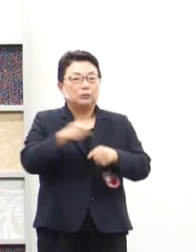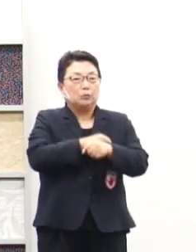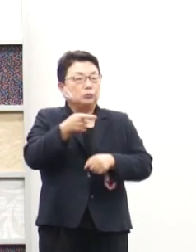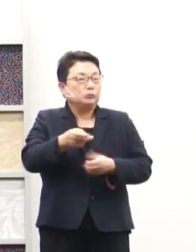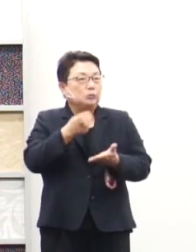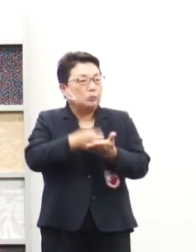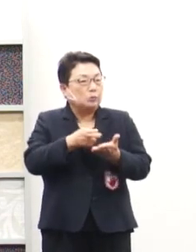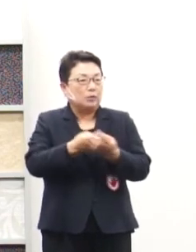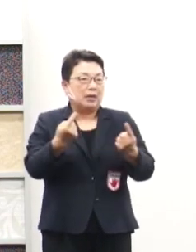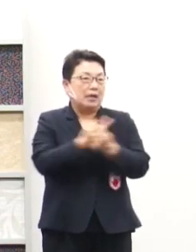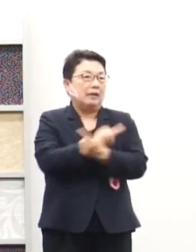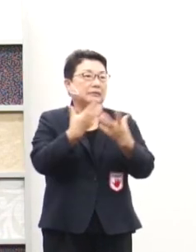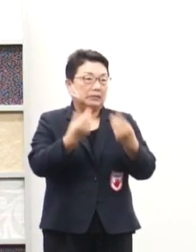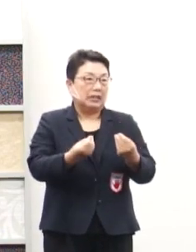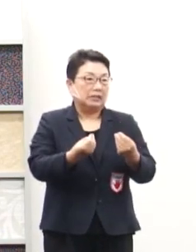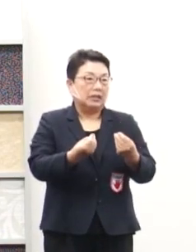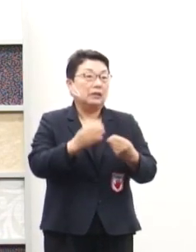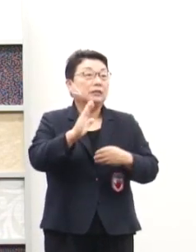れども、